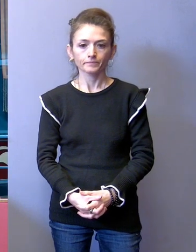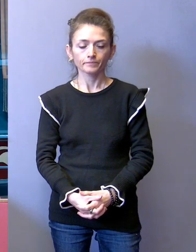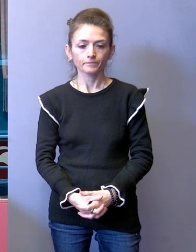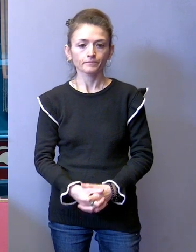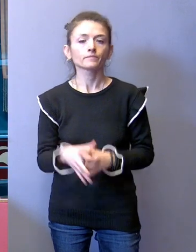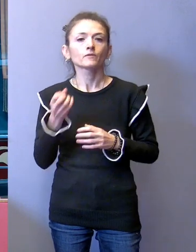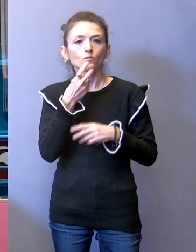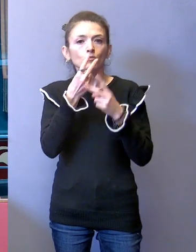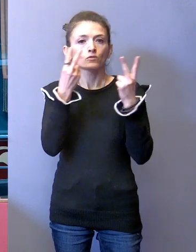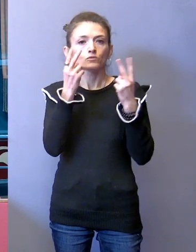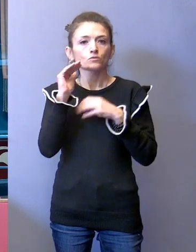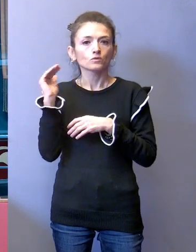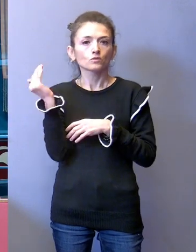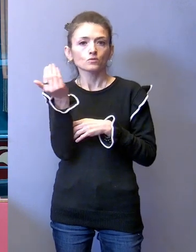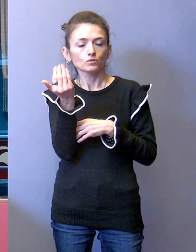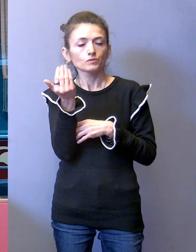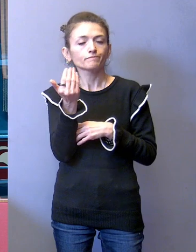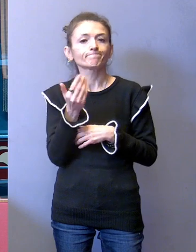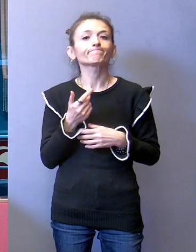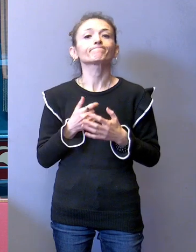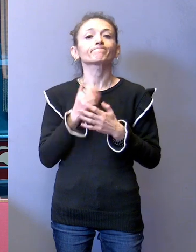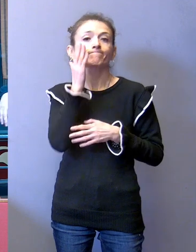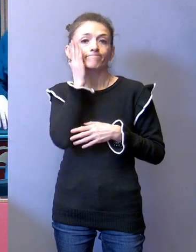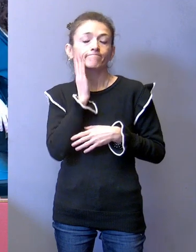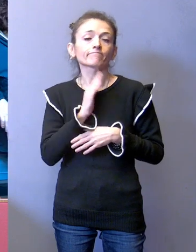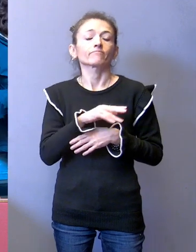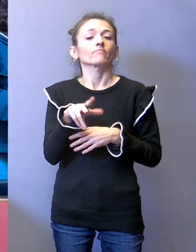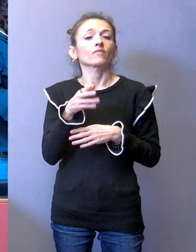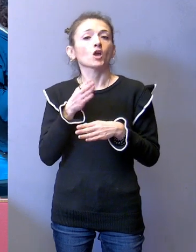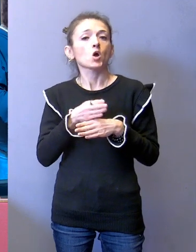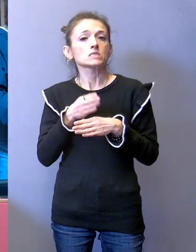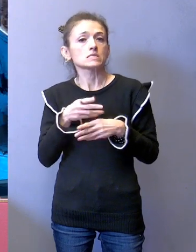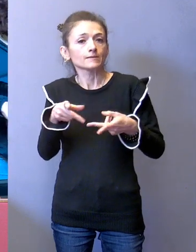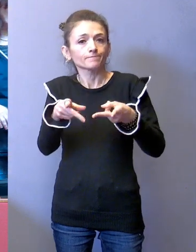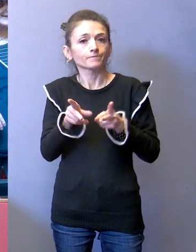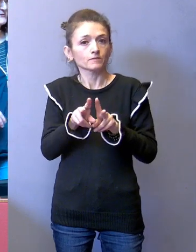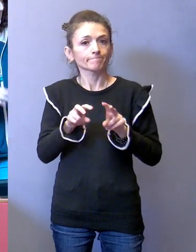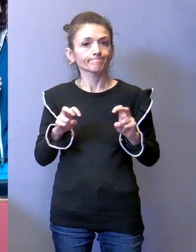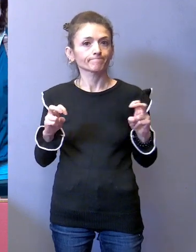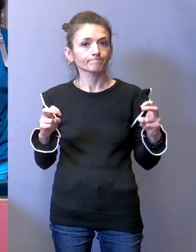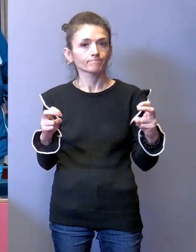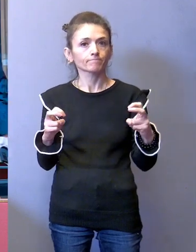Buongiorno a tutti prego i signori consiglieri di prendere posto